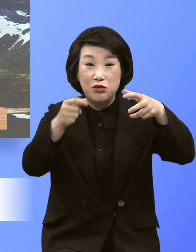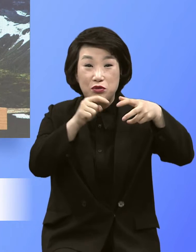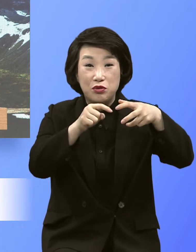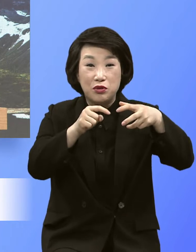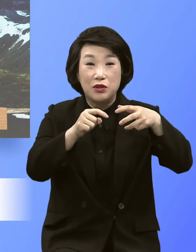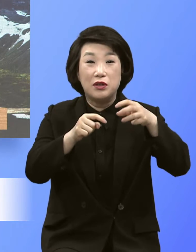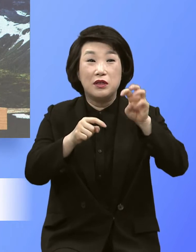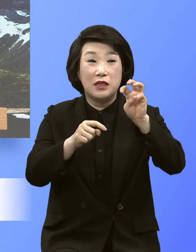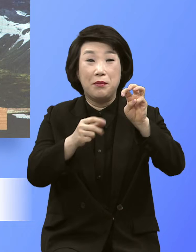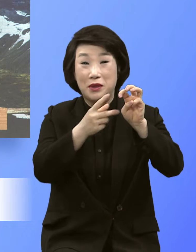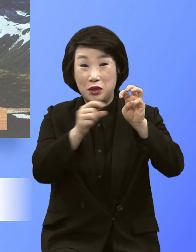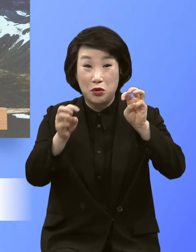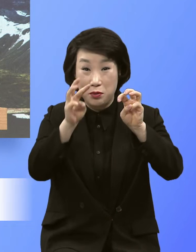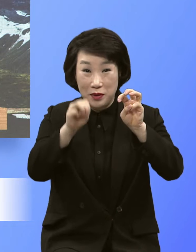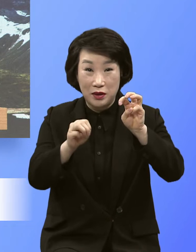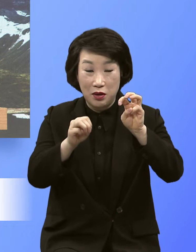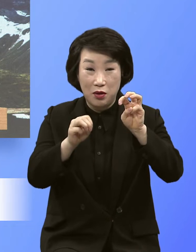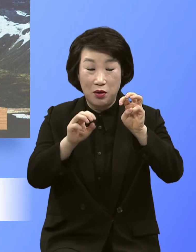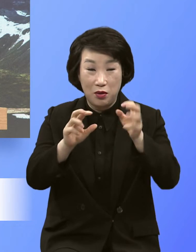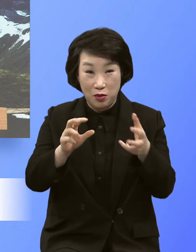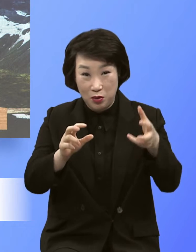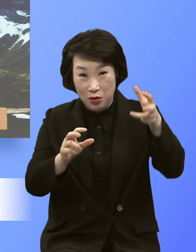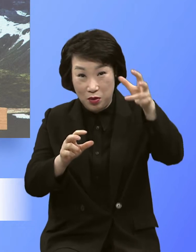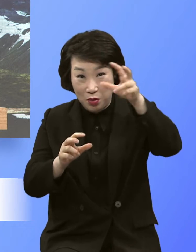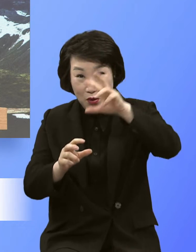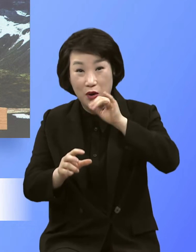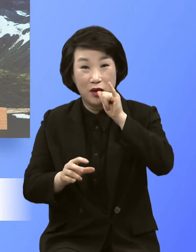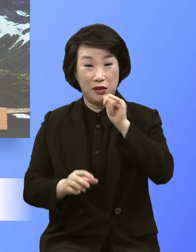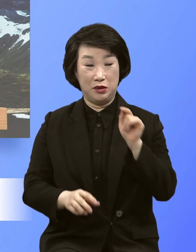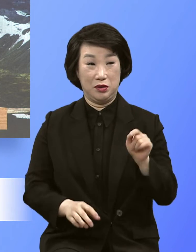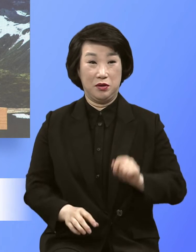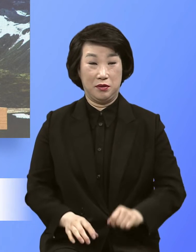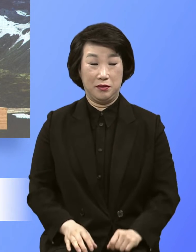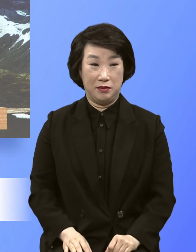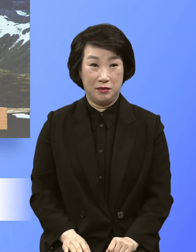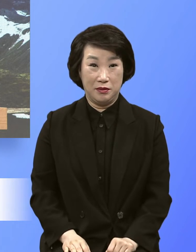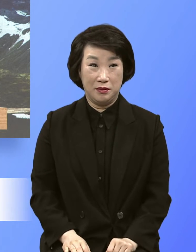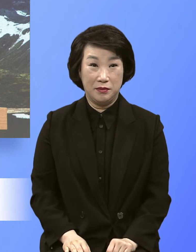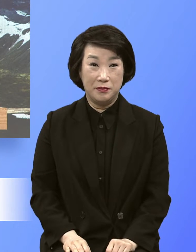30km를 달려 공존하고 갑니다.